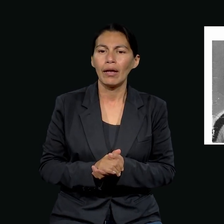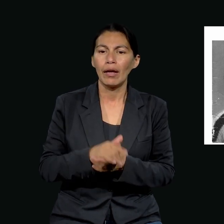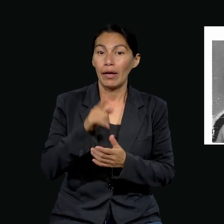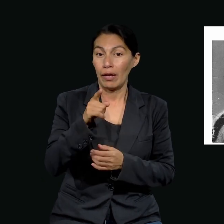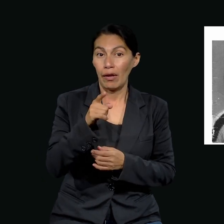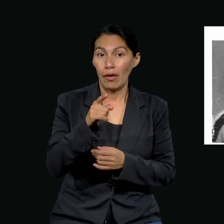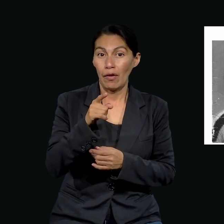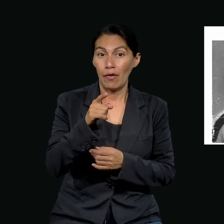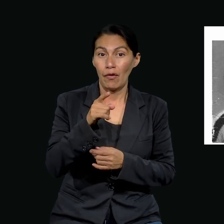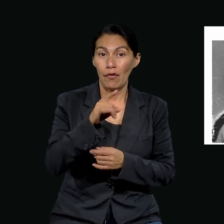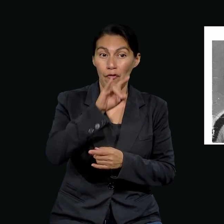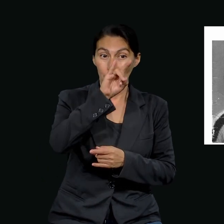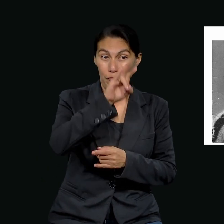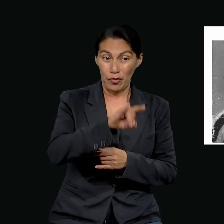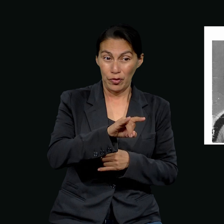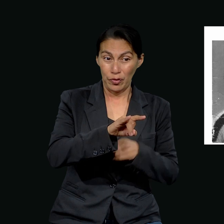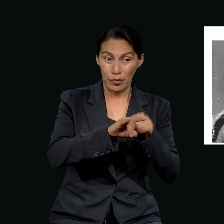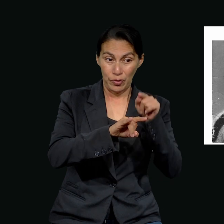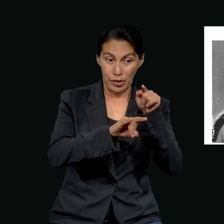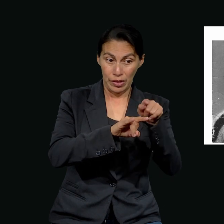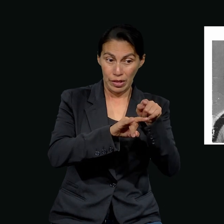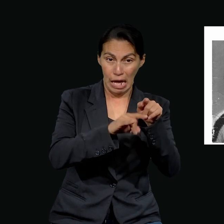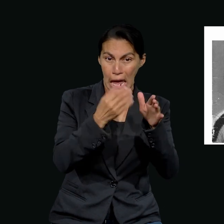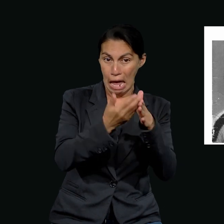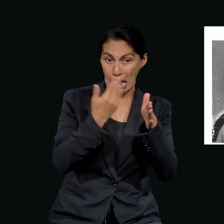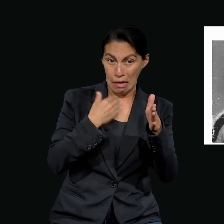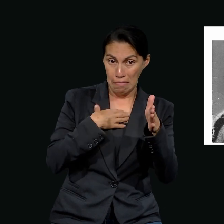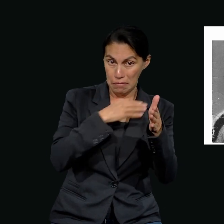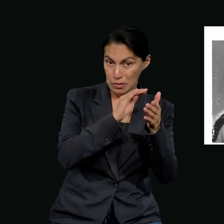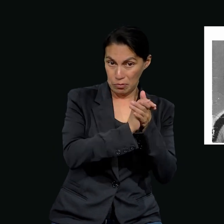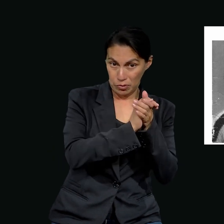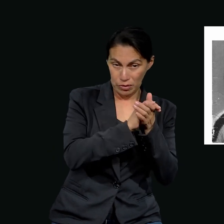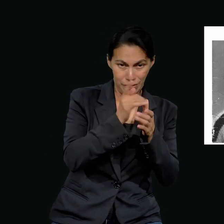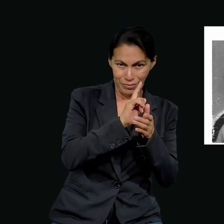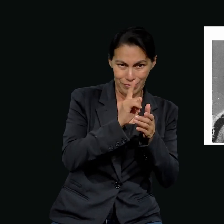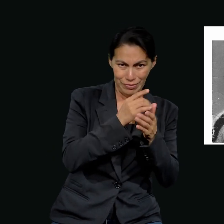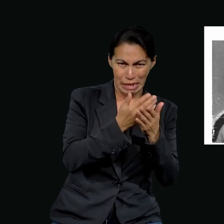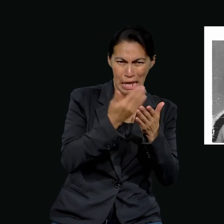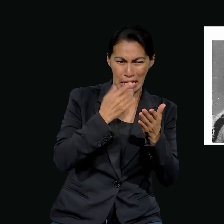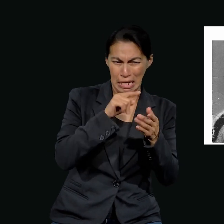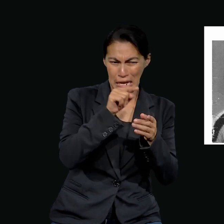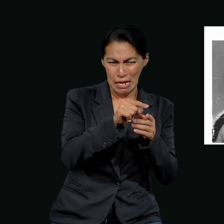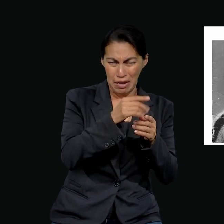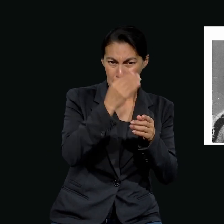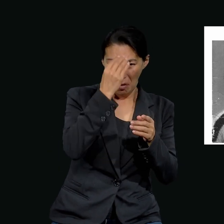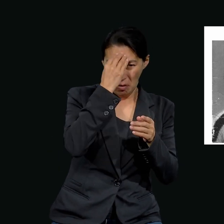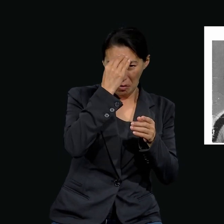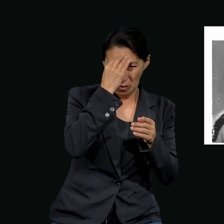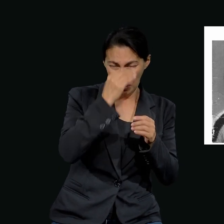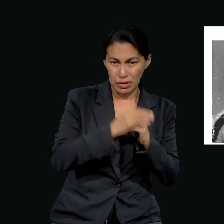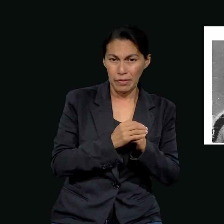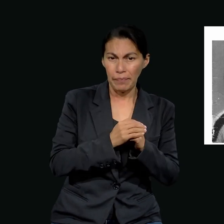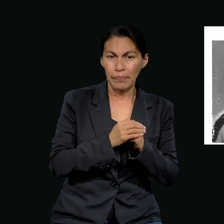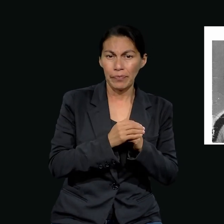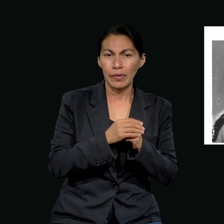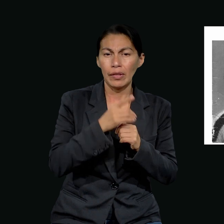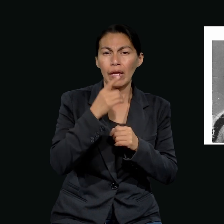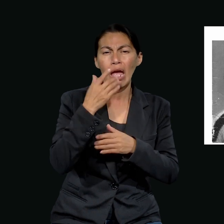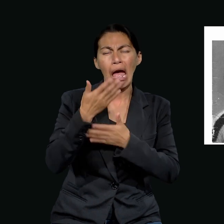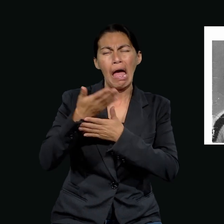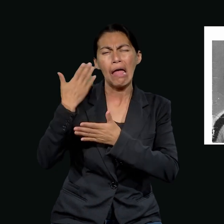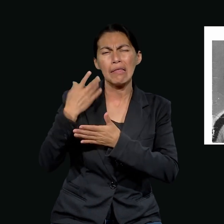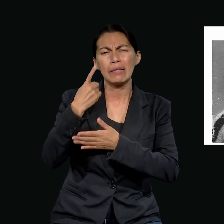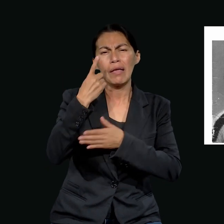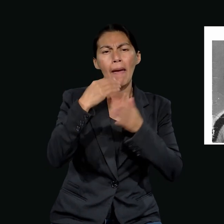foto primera que van a ver allí no era mi esposa. Apenas la conocí en ese tiempo, en el año